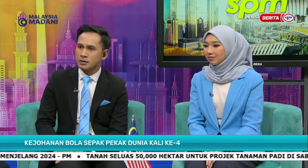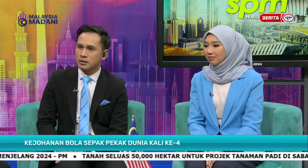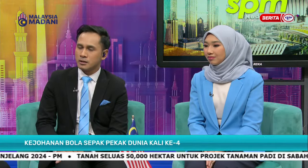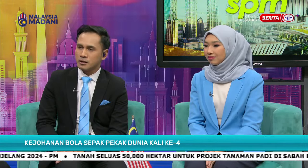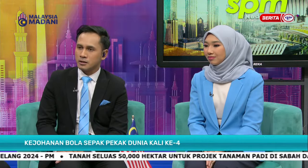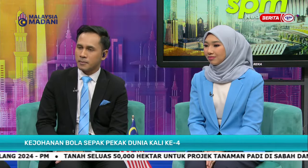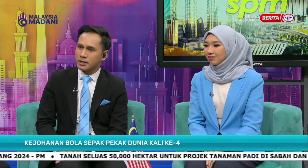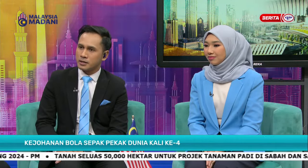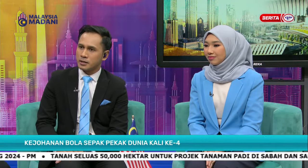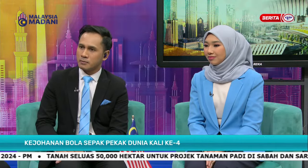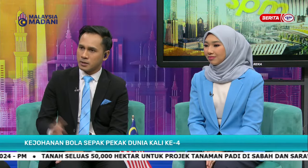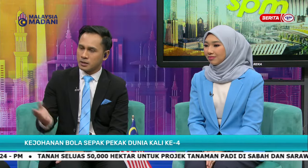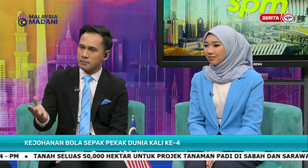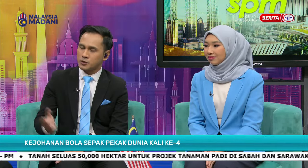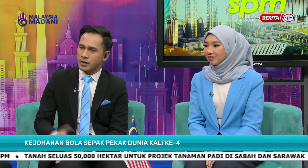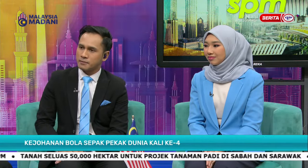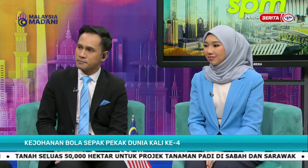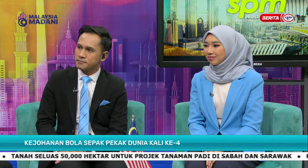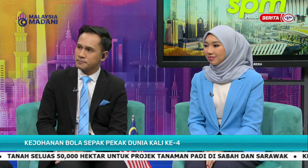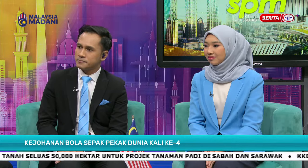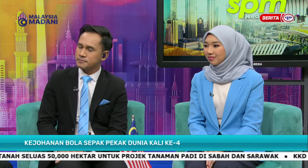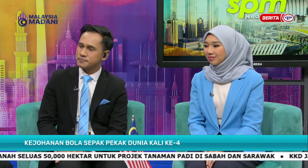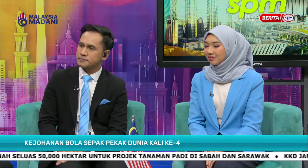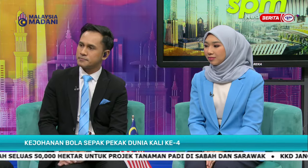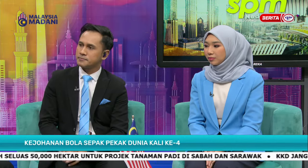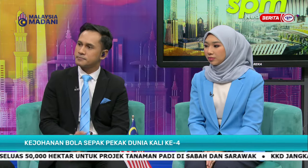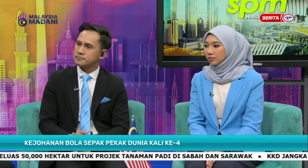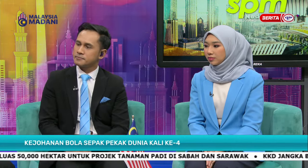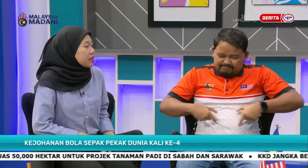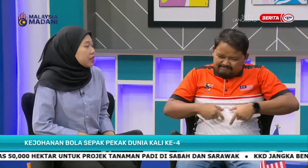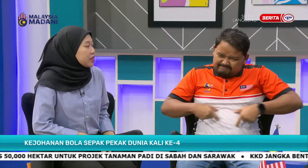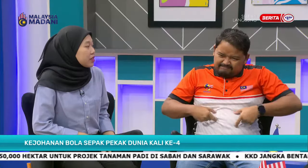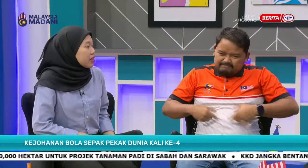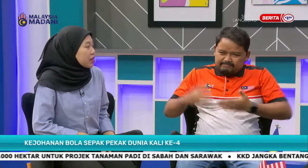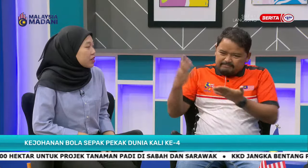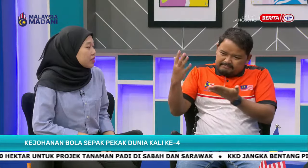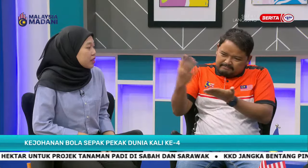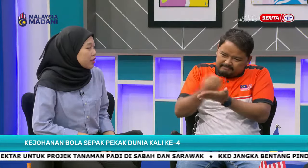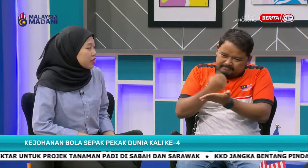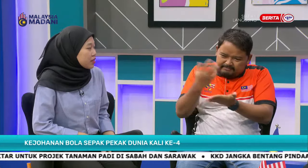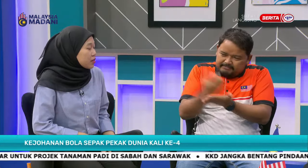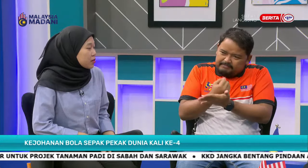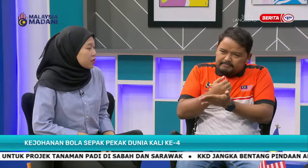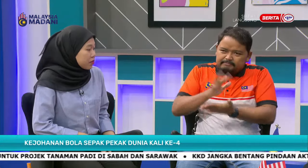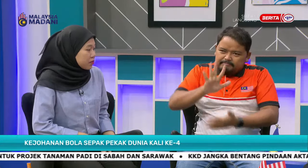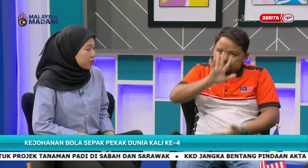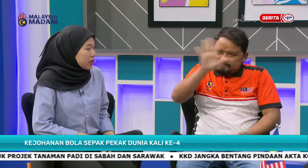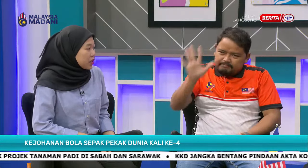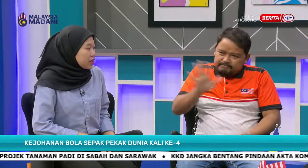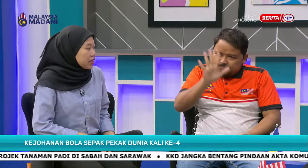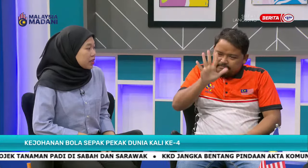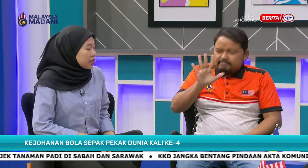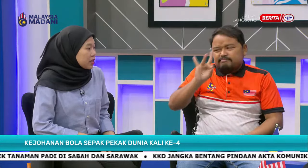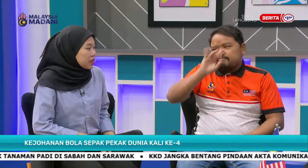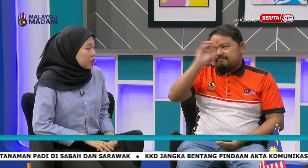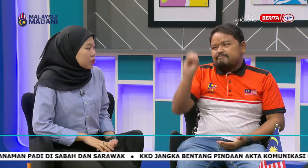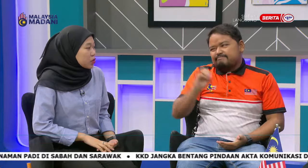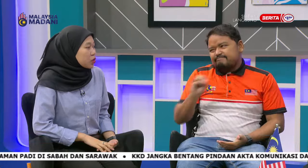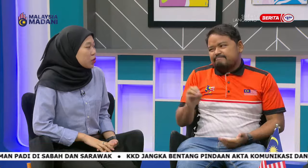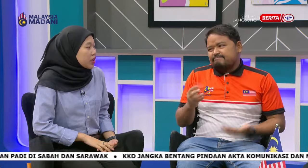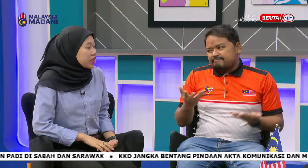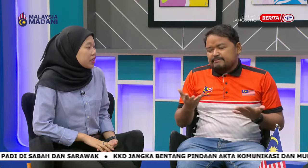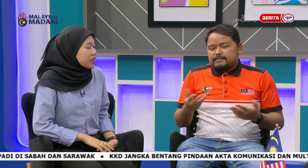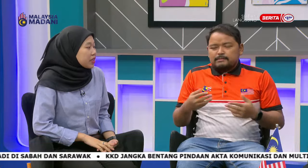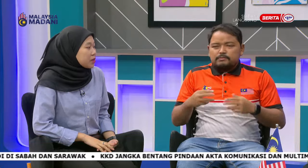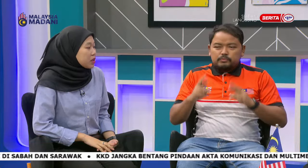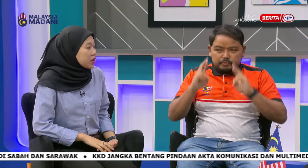yang diterima kepada pasukan sehingga sekarang dana